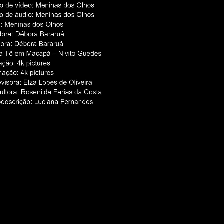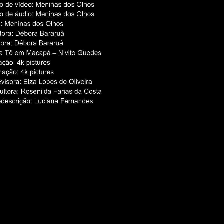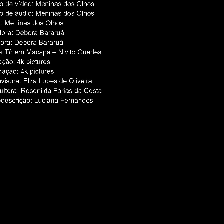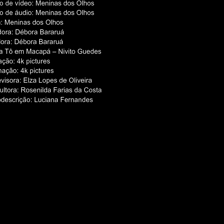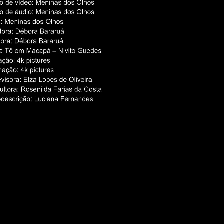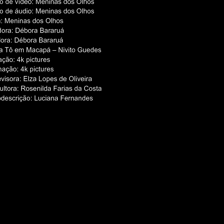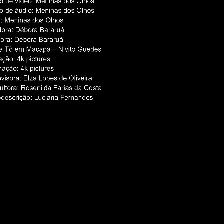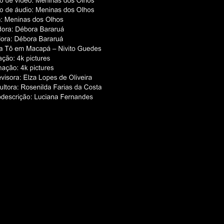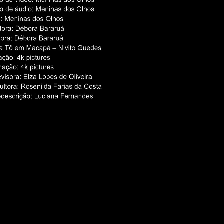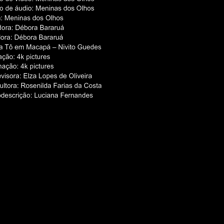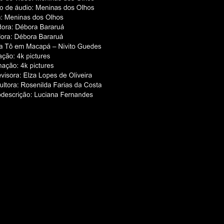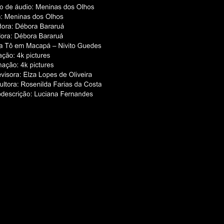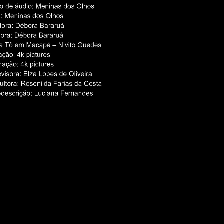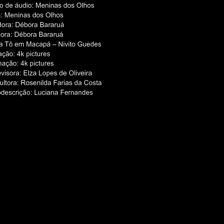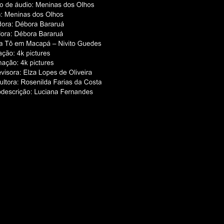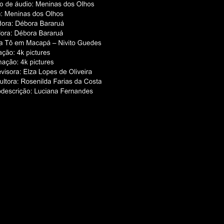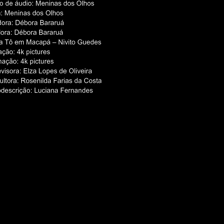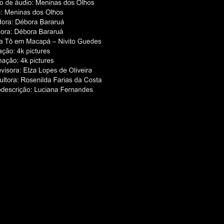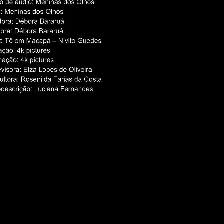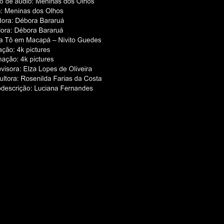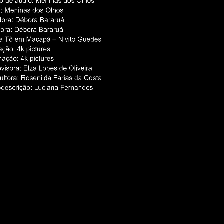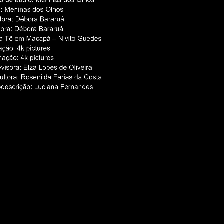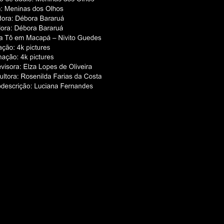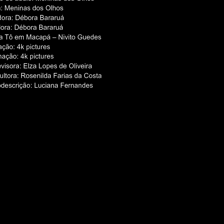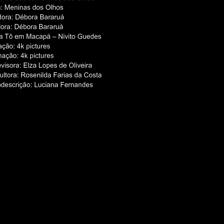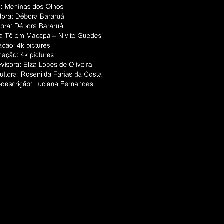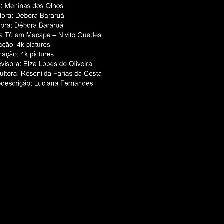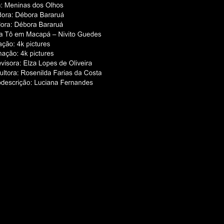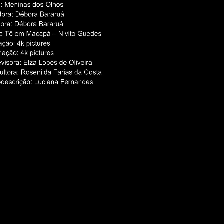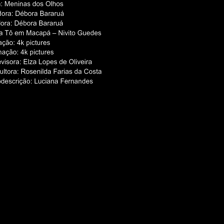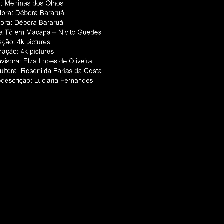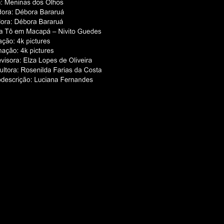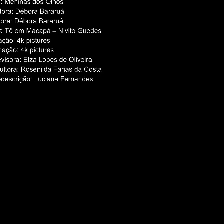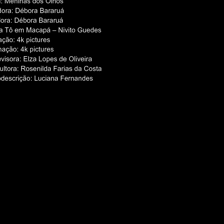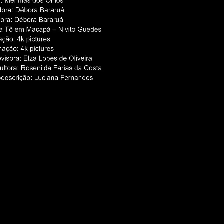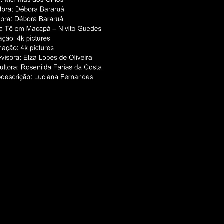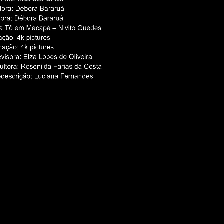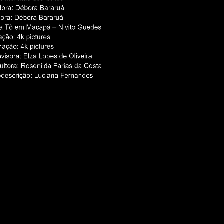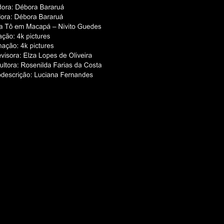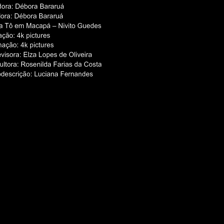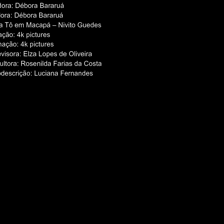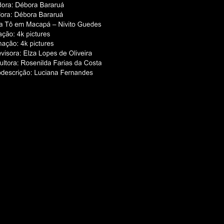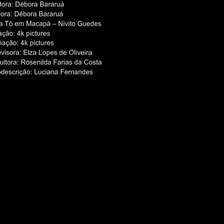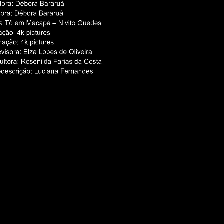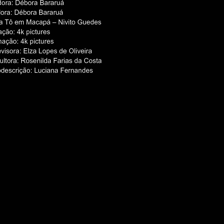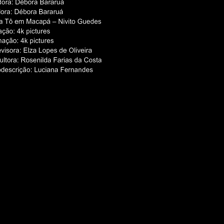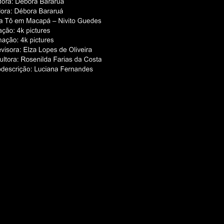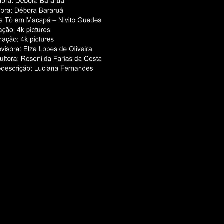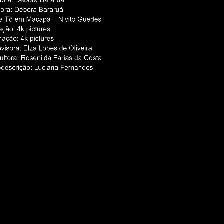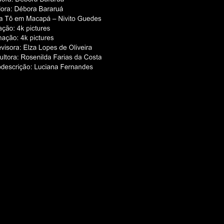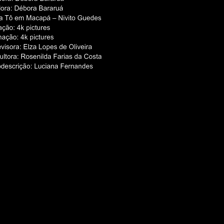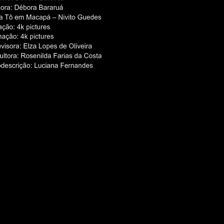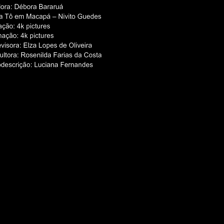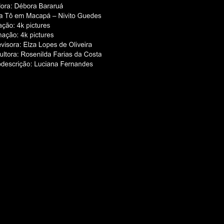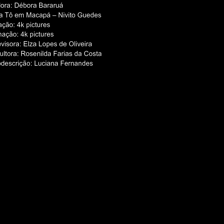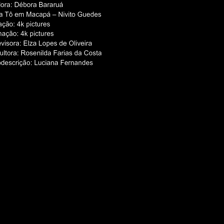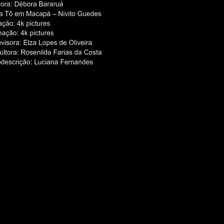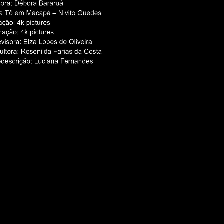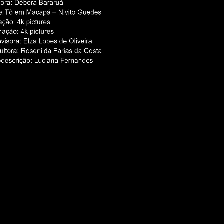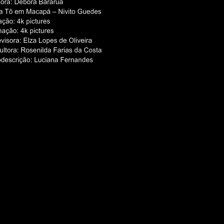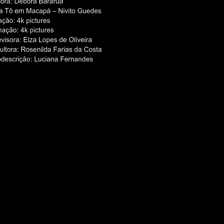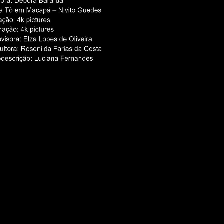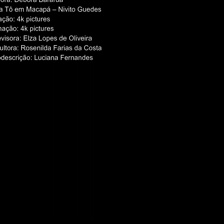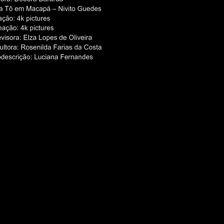Guedes locação 4K pictures iluminação 4K